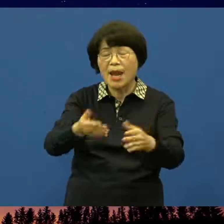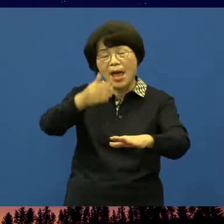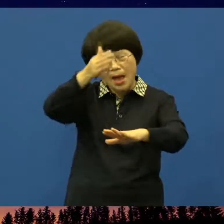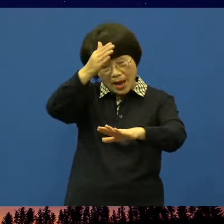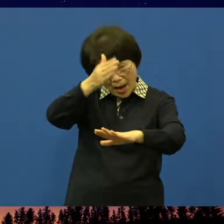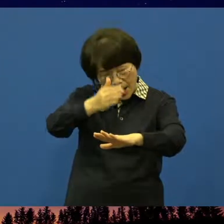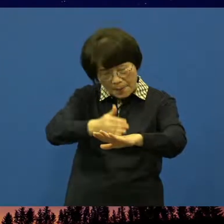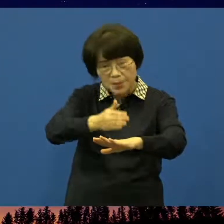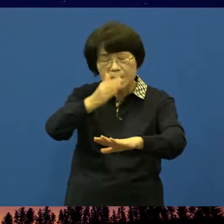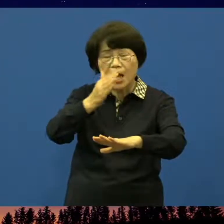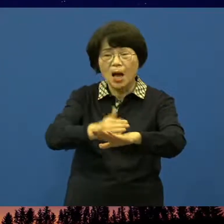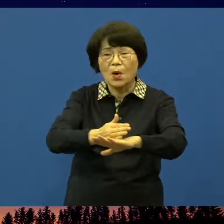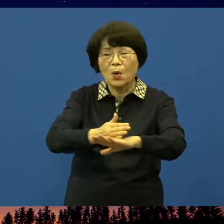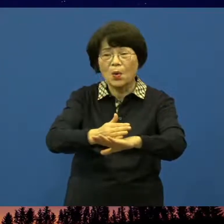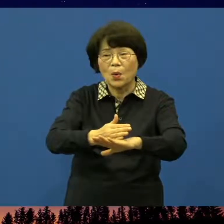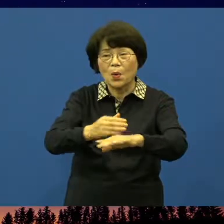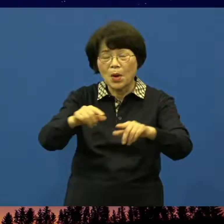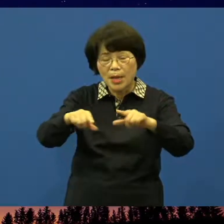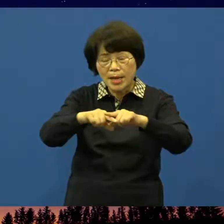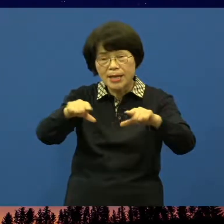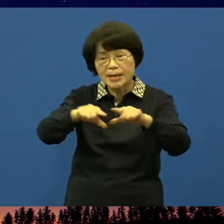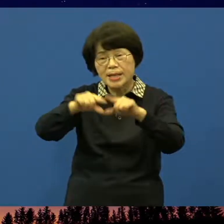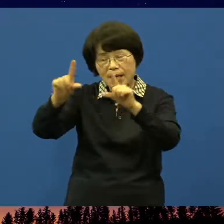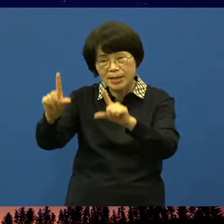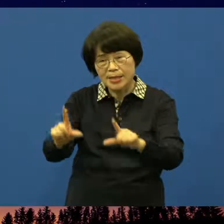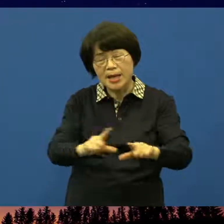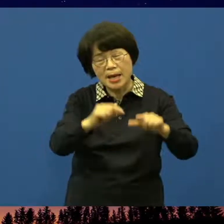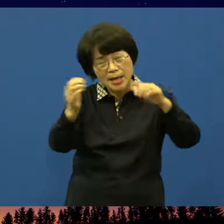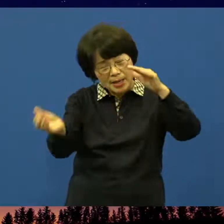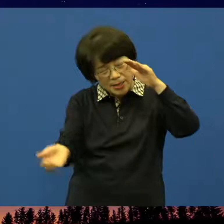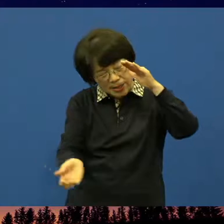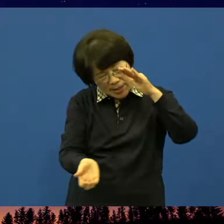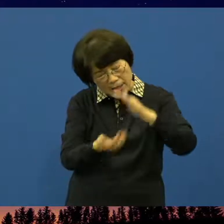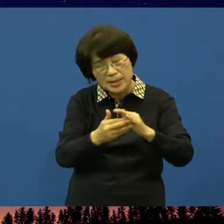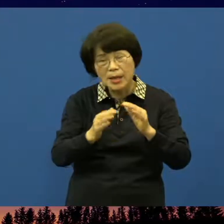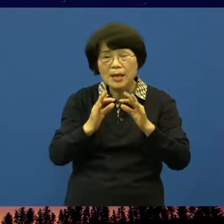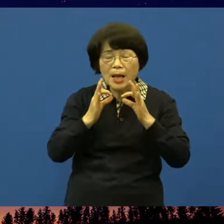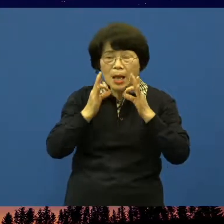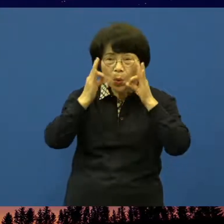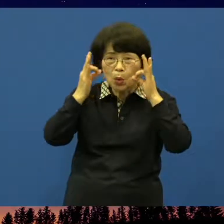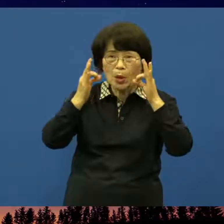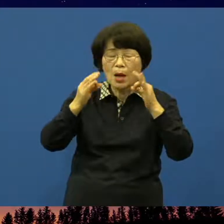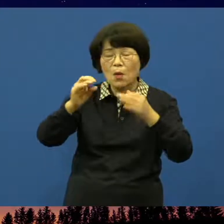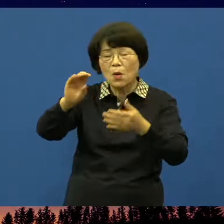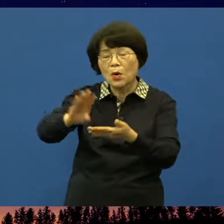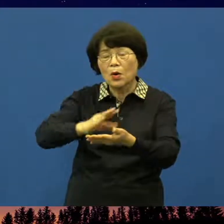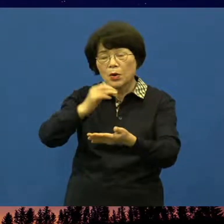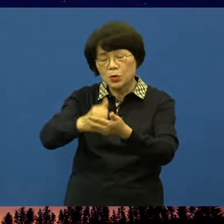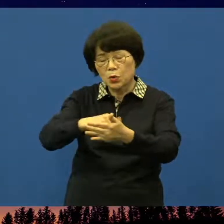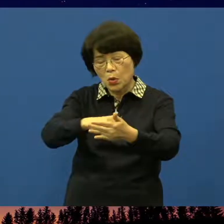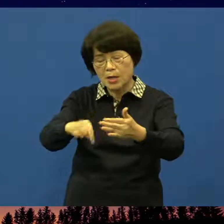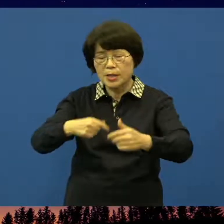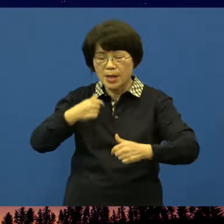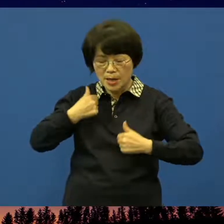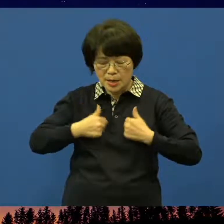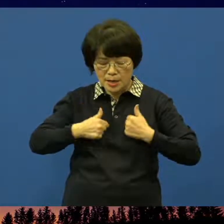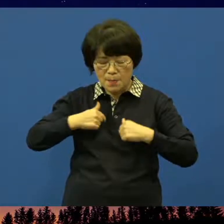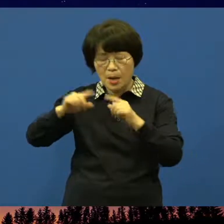받으시고 주어진 일상에 최선을 다하시고 그리고 그리스도 안에서 기뻐하는 삶을